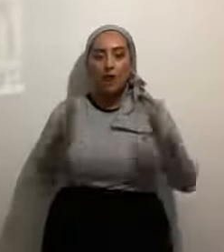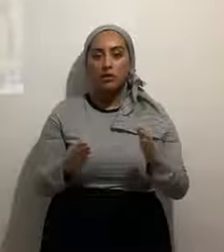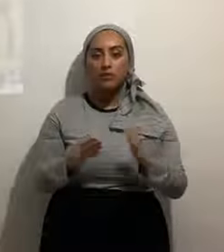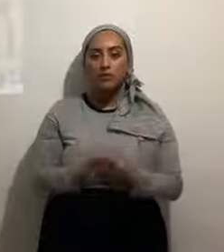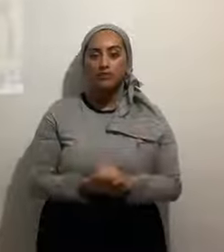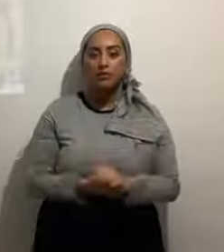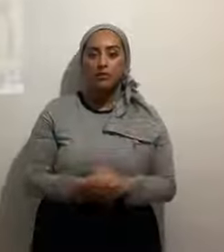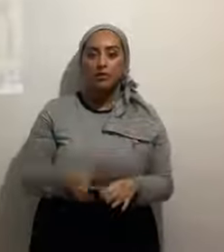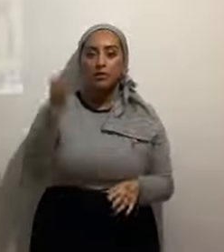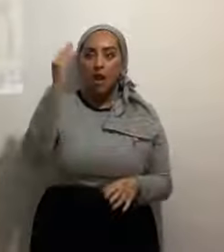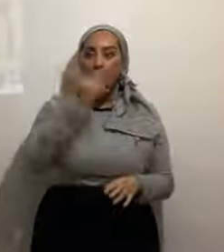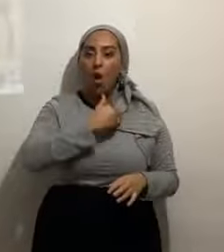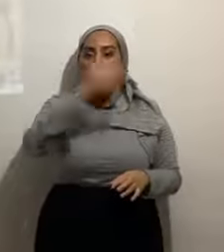es el papá, él es el proveedor.